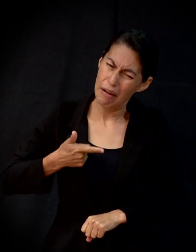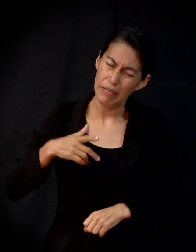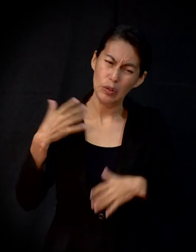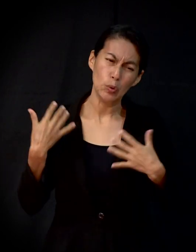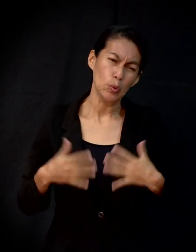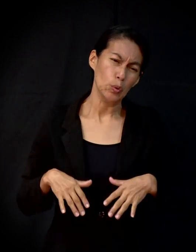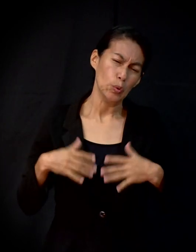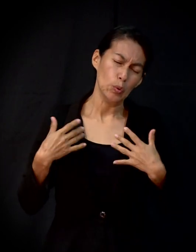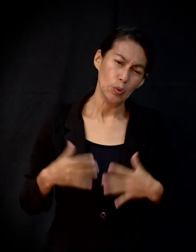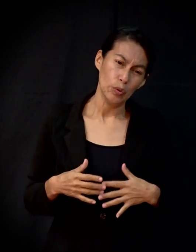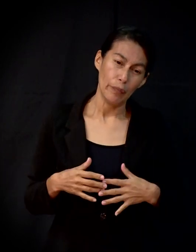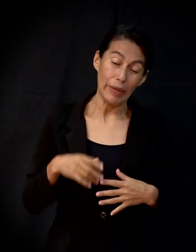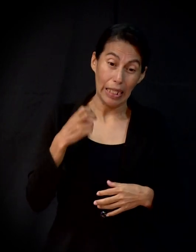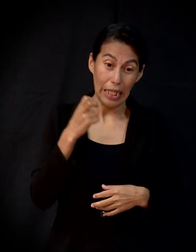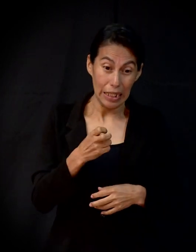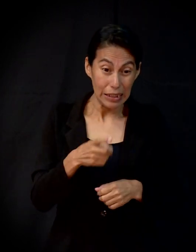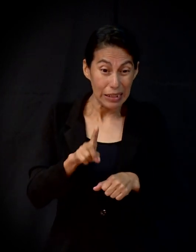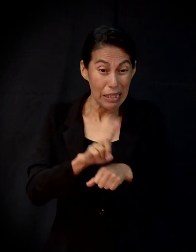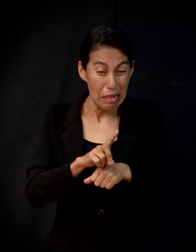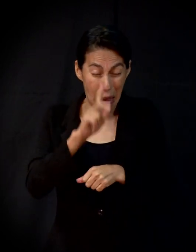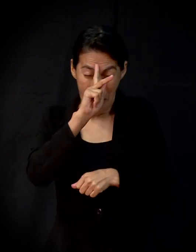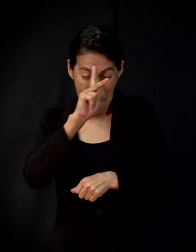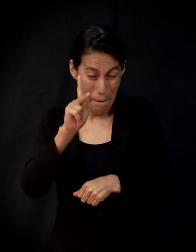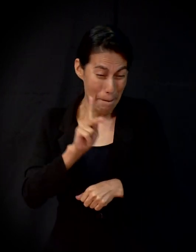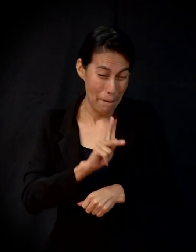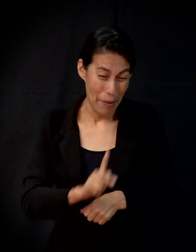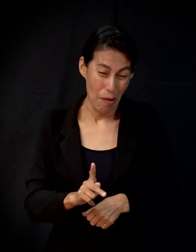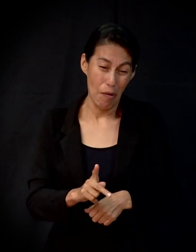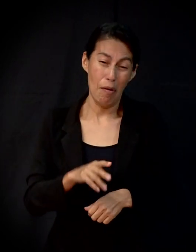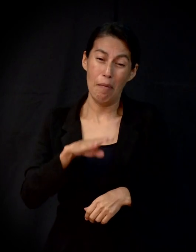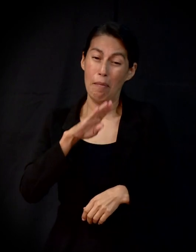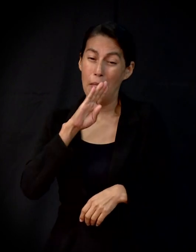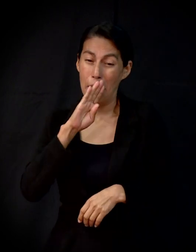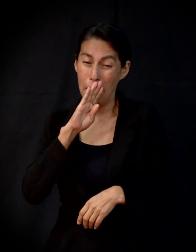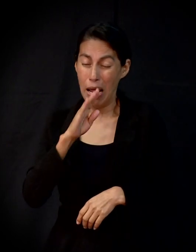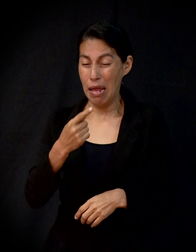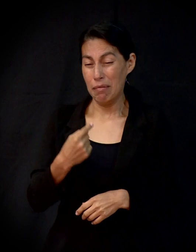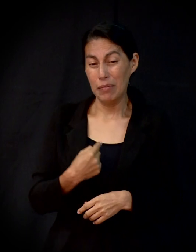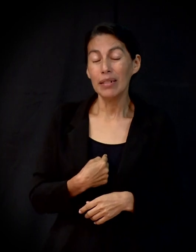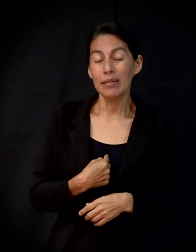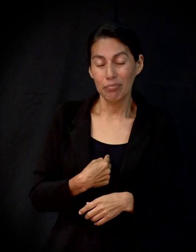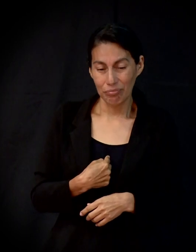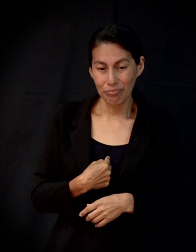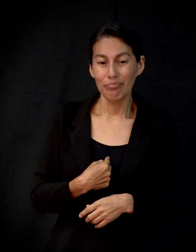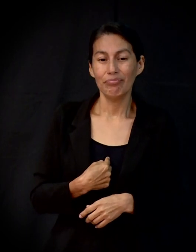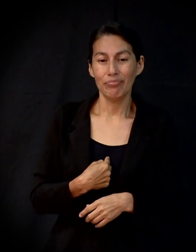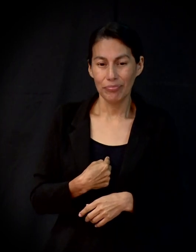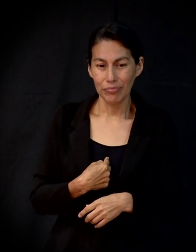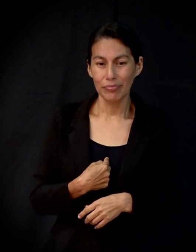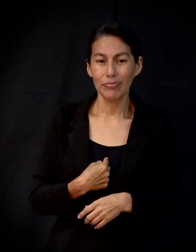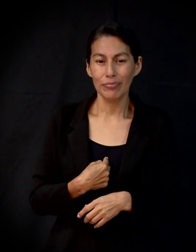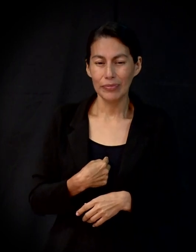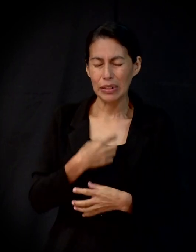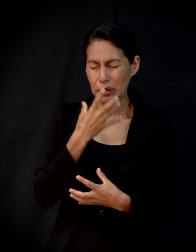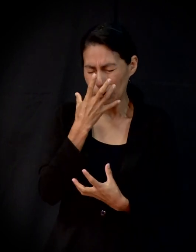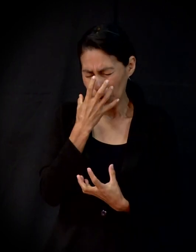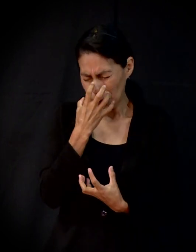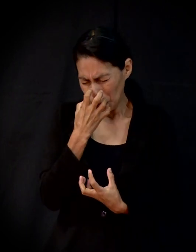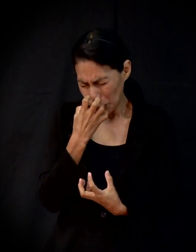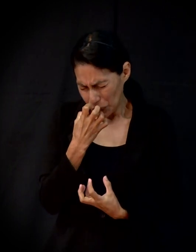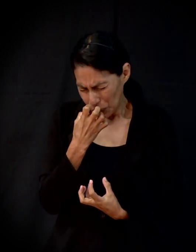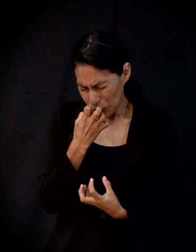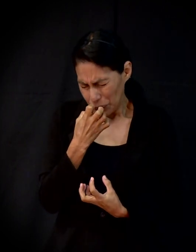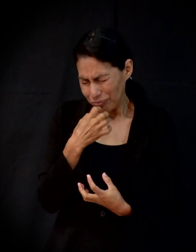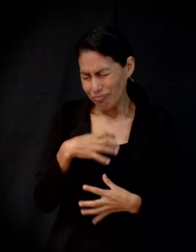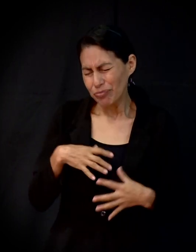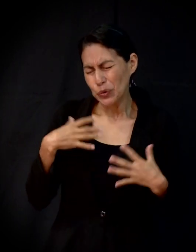peor que lo que estaba. Y ese día fue el peor para mi mamá y para mí. Estaba muy,